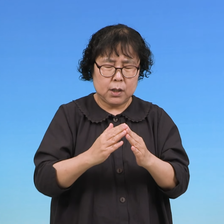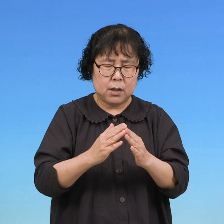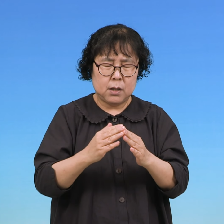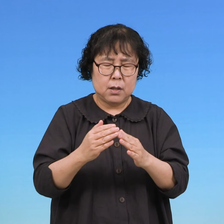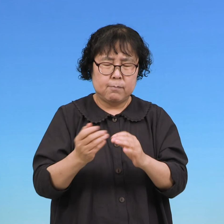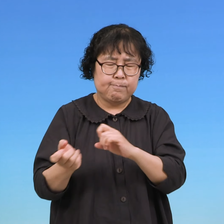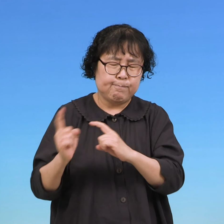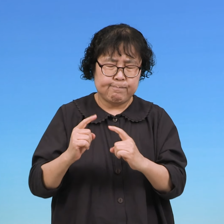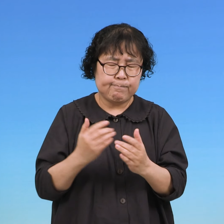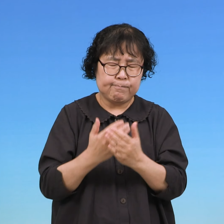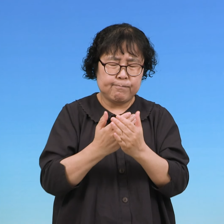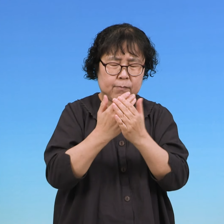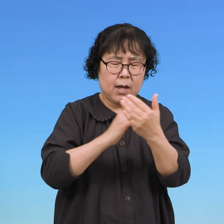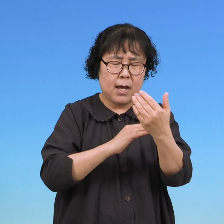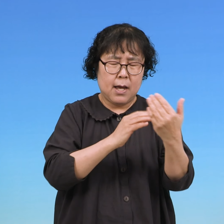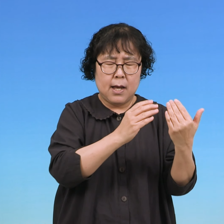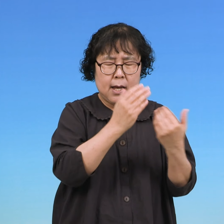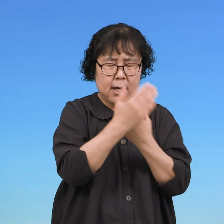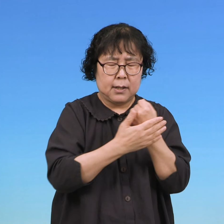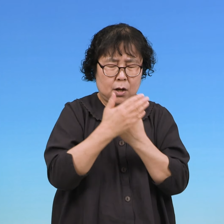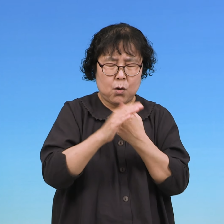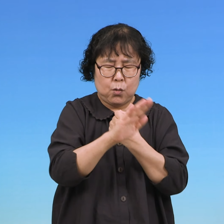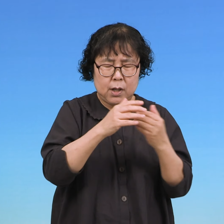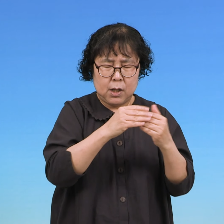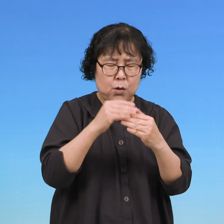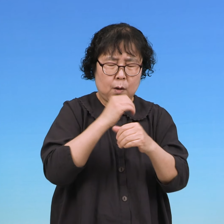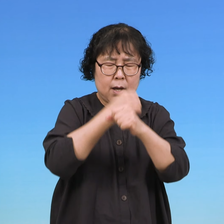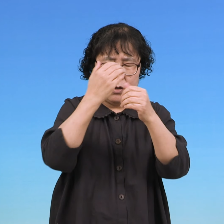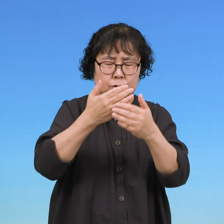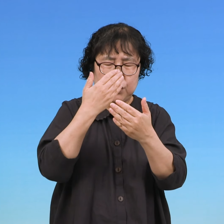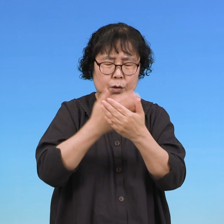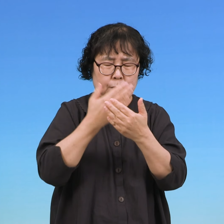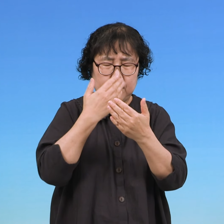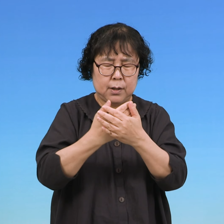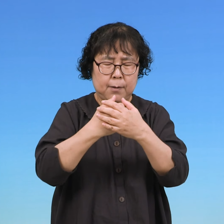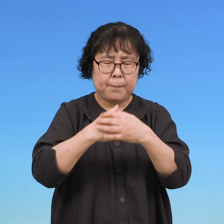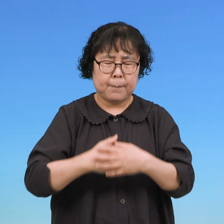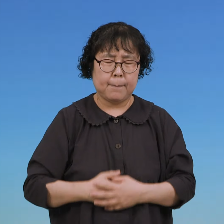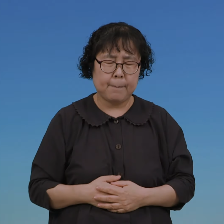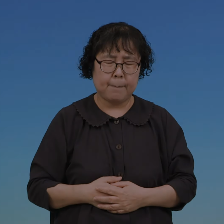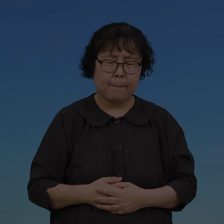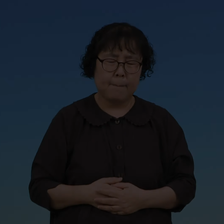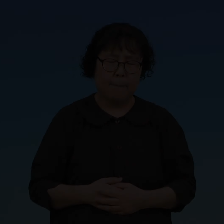그 부흥의 은혜로 우리를 인도하여 주시옵소서.